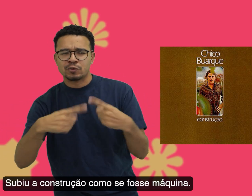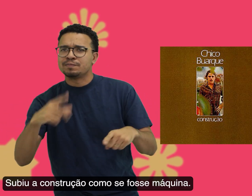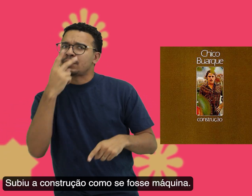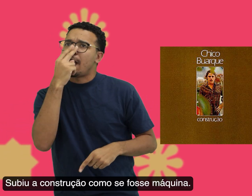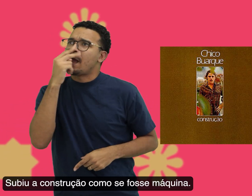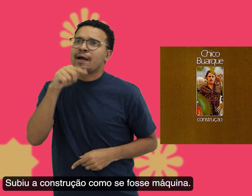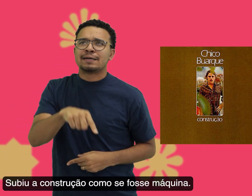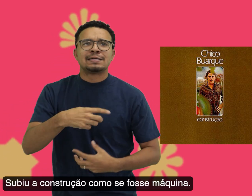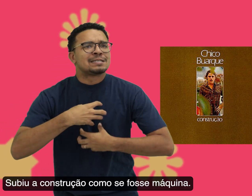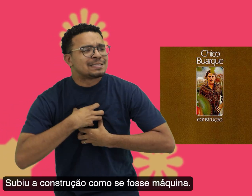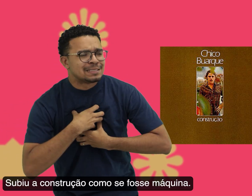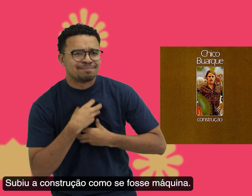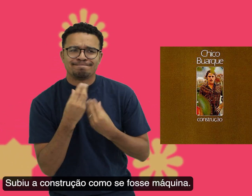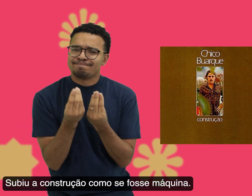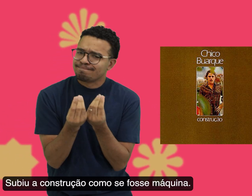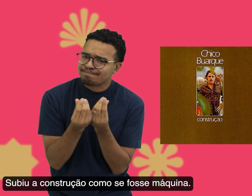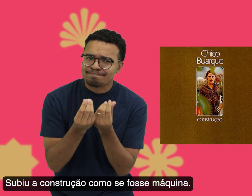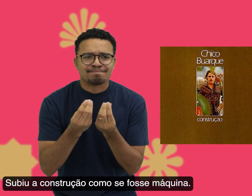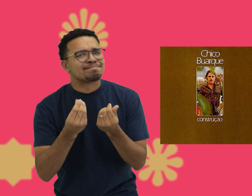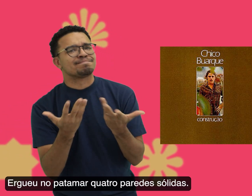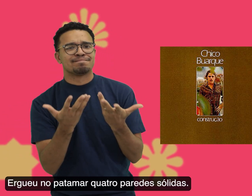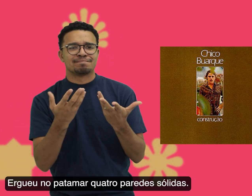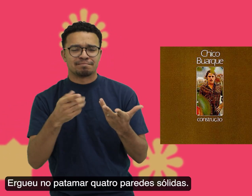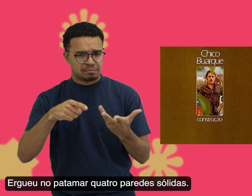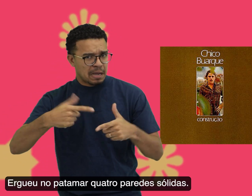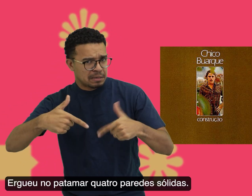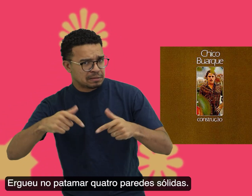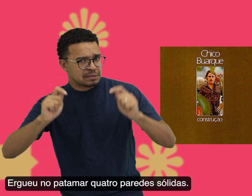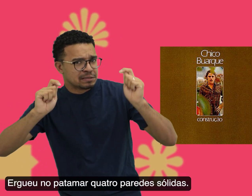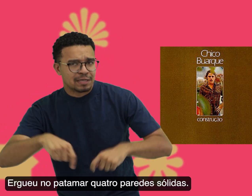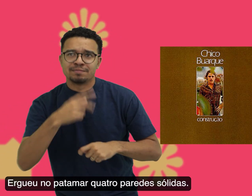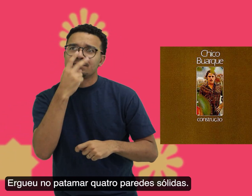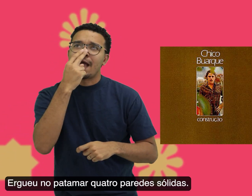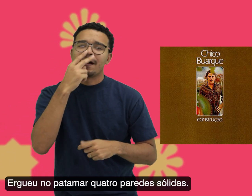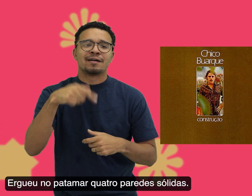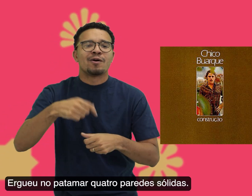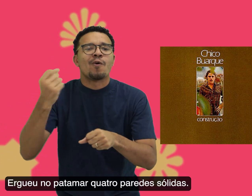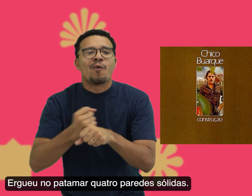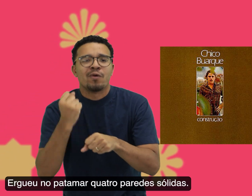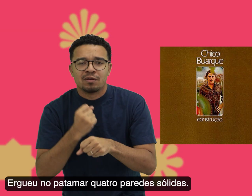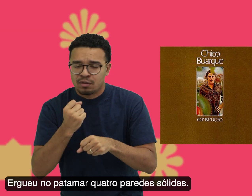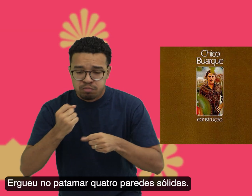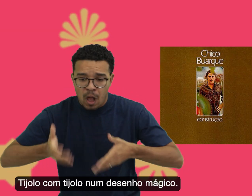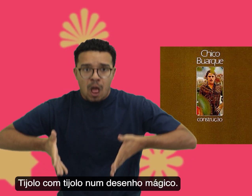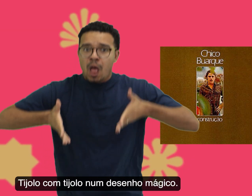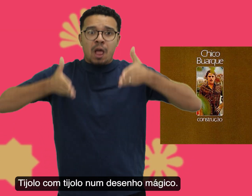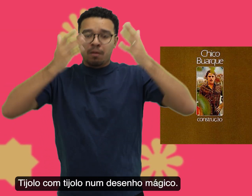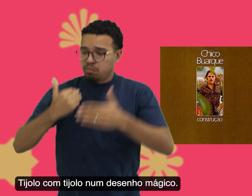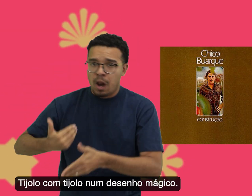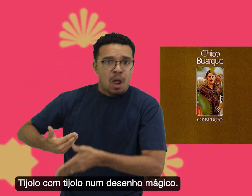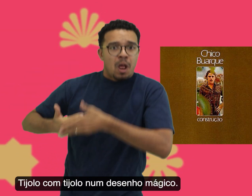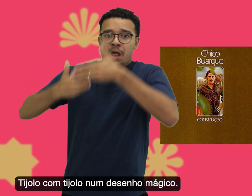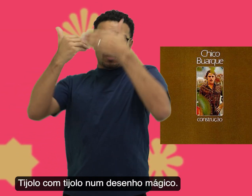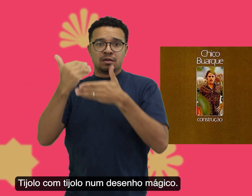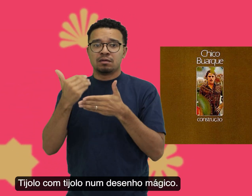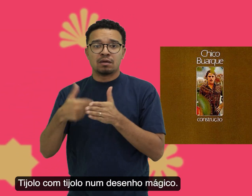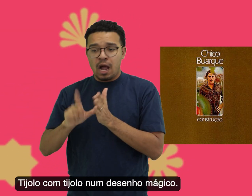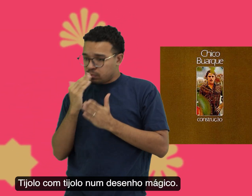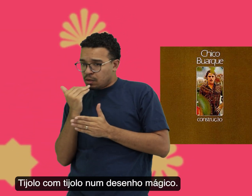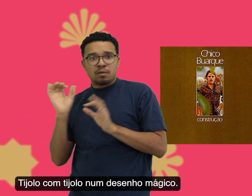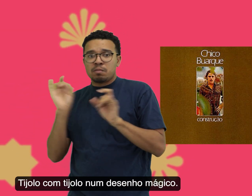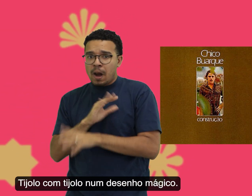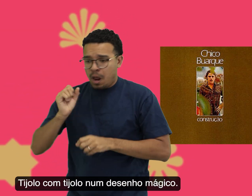trabalho. Subiu a construção como se fosse máquina. Ergueu no patamar 4 paredes sólidas, tijolo